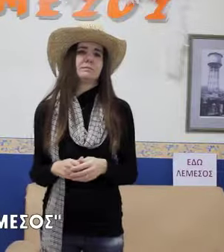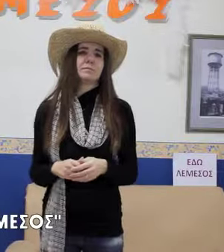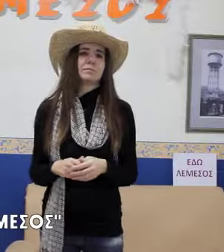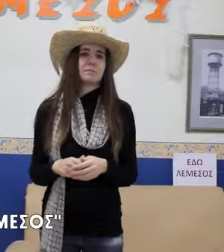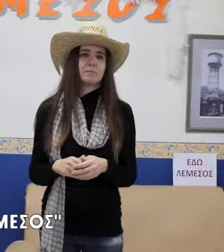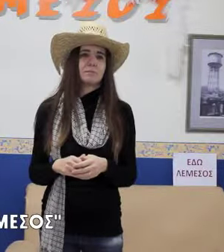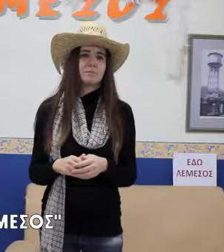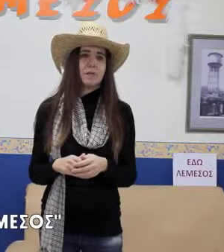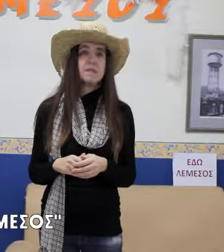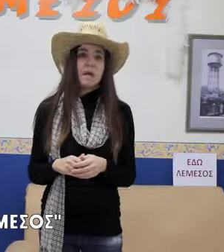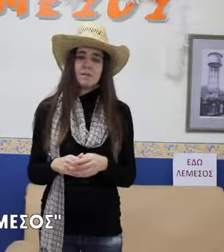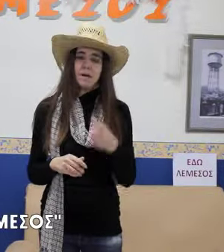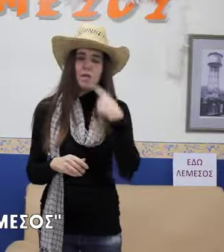Για πληροφορίες,